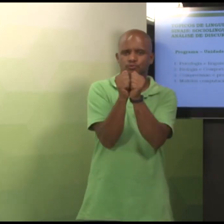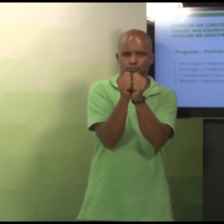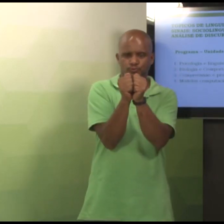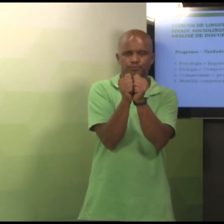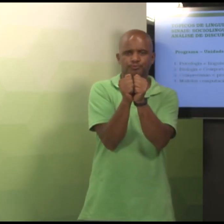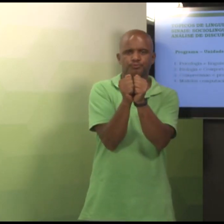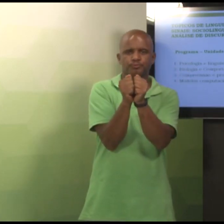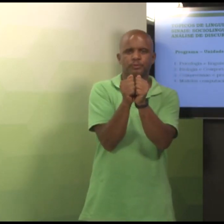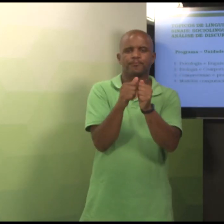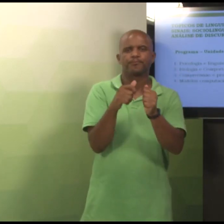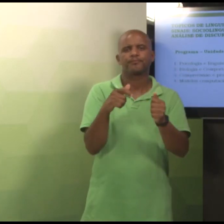psicolinguística.